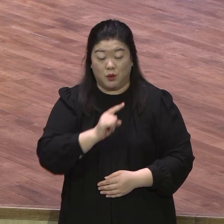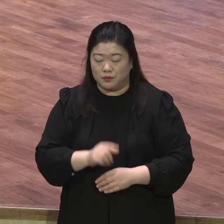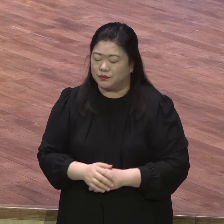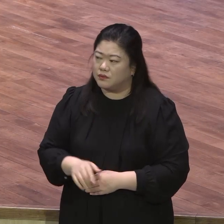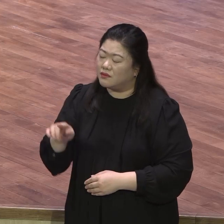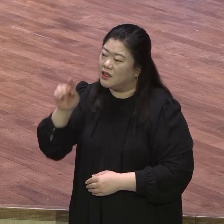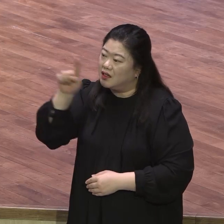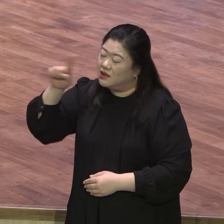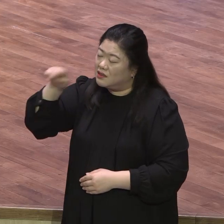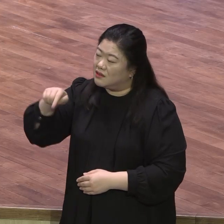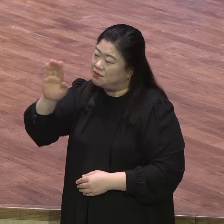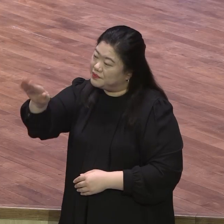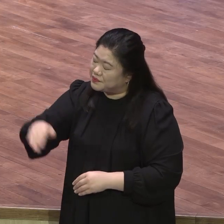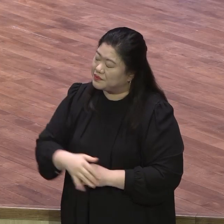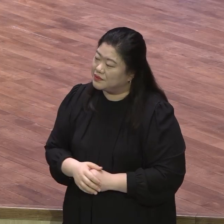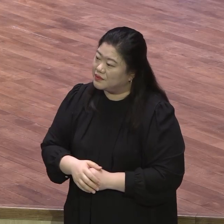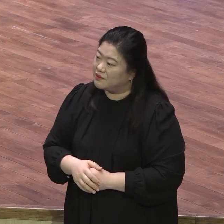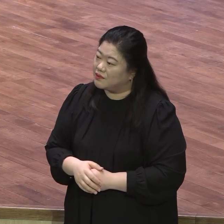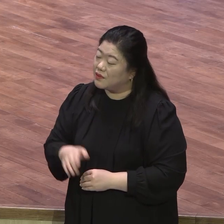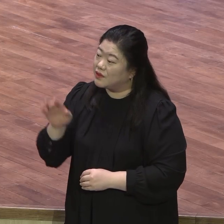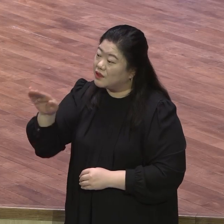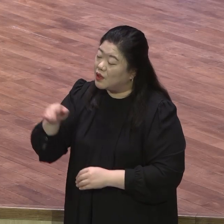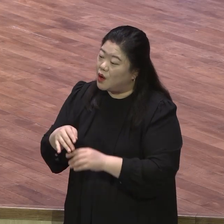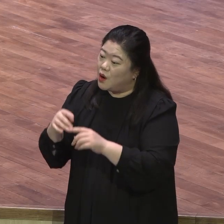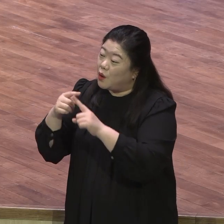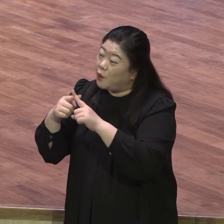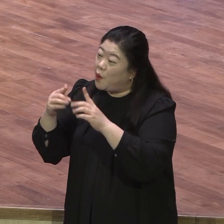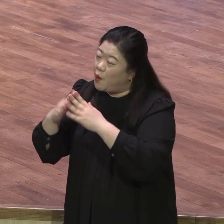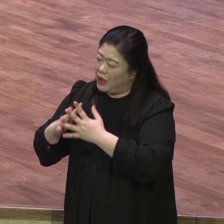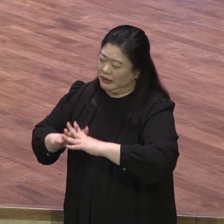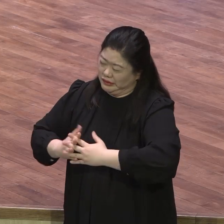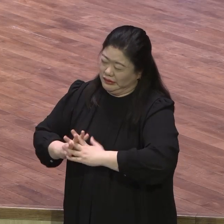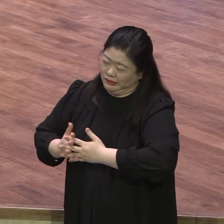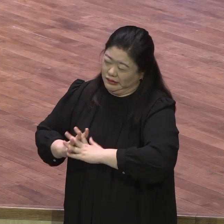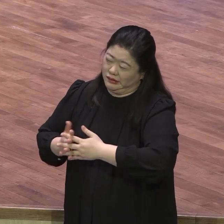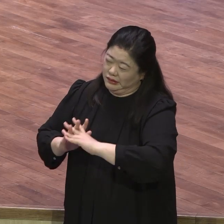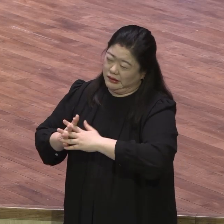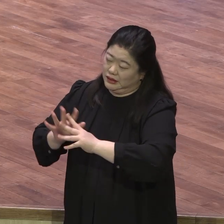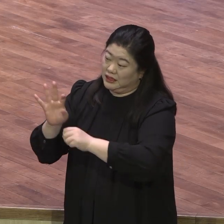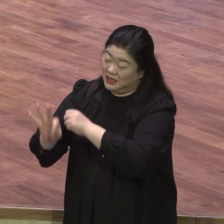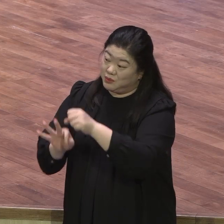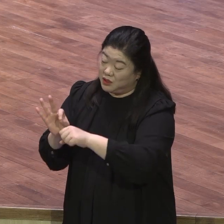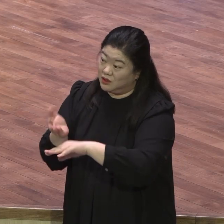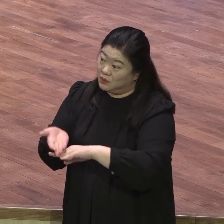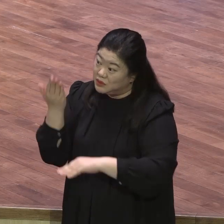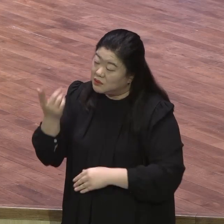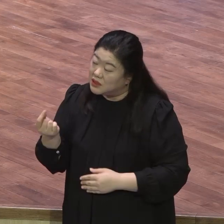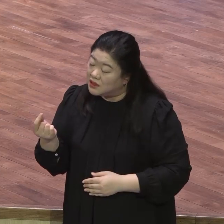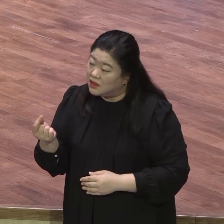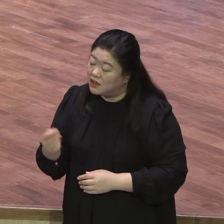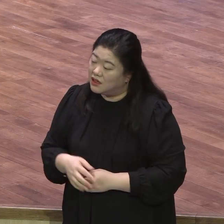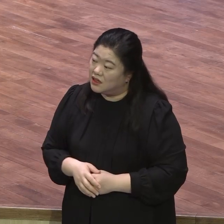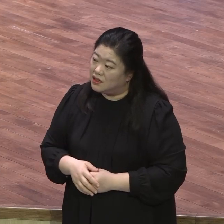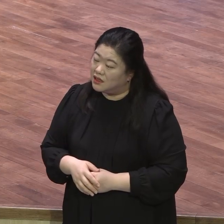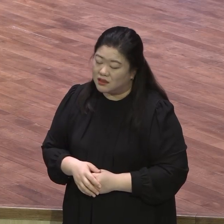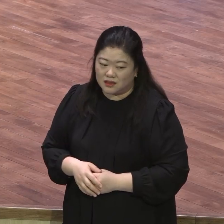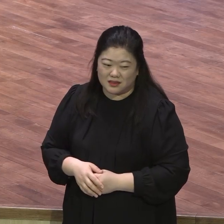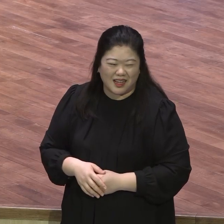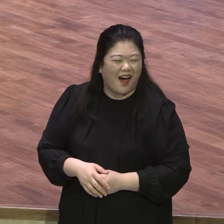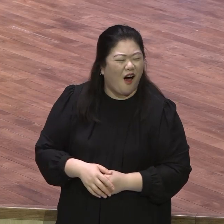넘게 헌금을 하겠다 그 소리를 그 지난주도 했다고 예원교회는 10년 넘게 10년이 아니고 잘 몰라서 20년